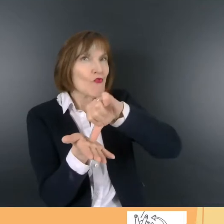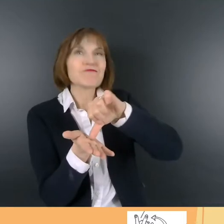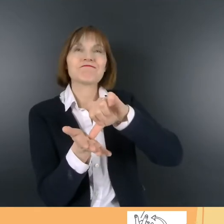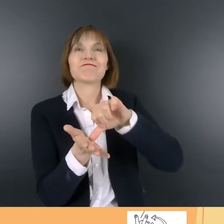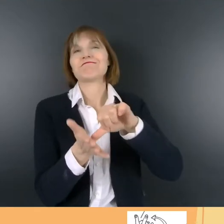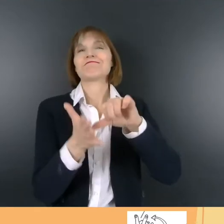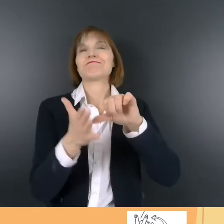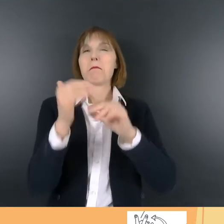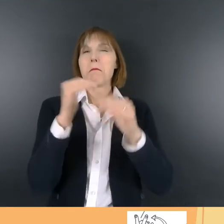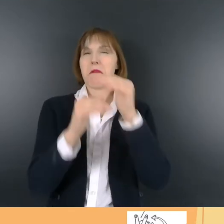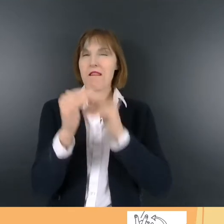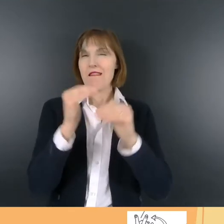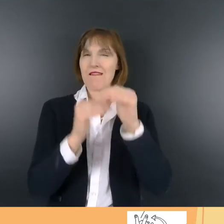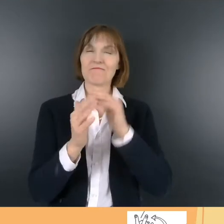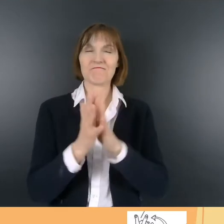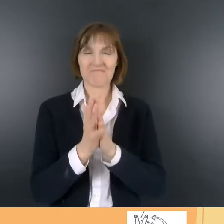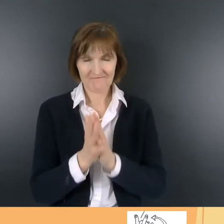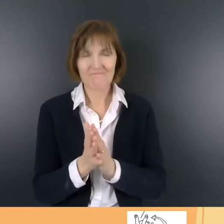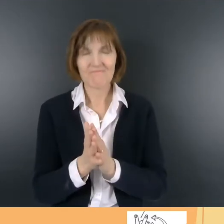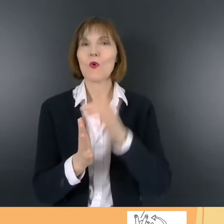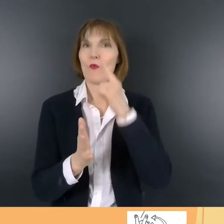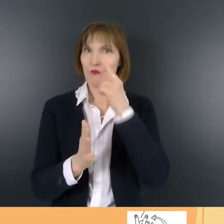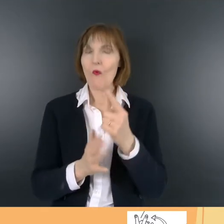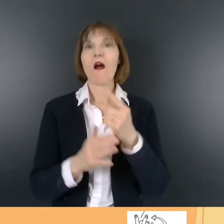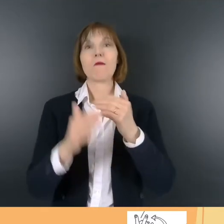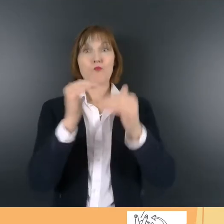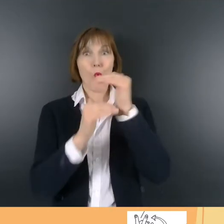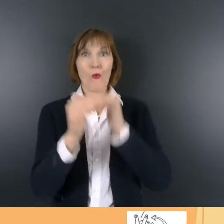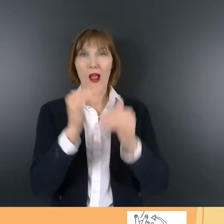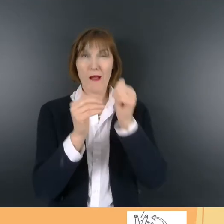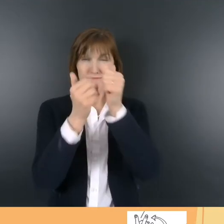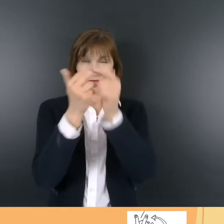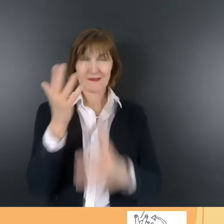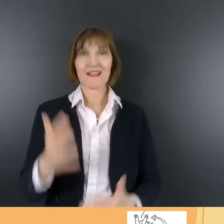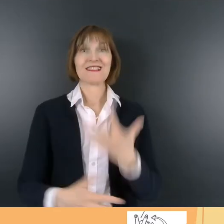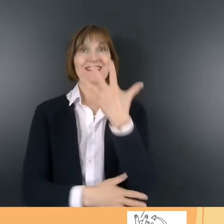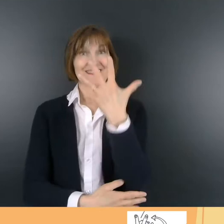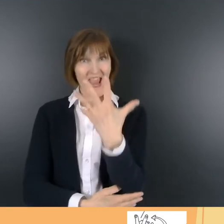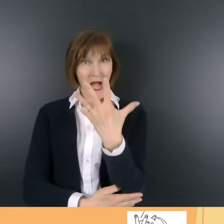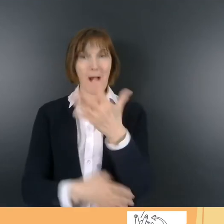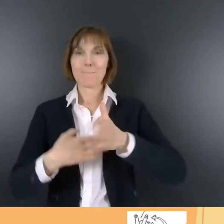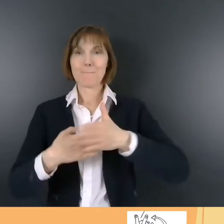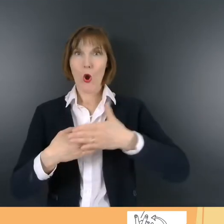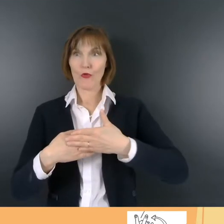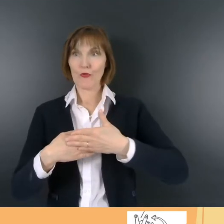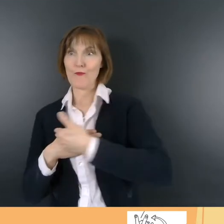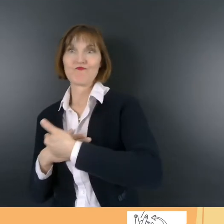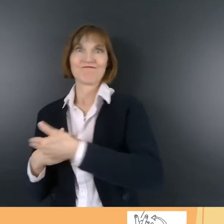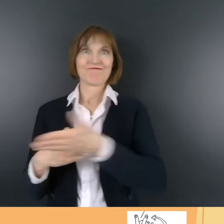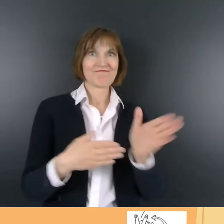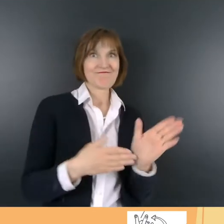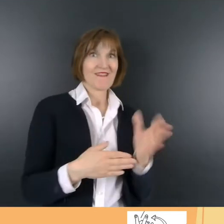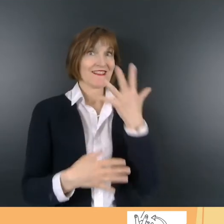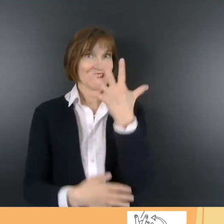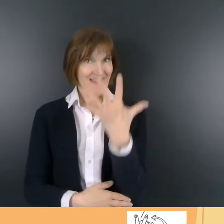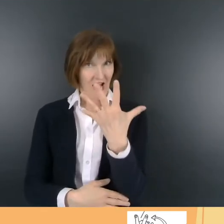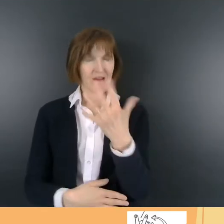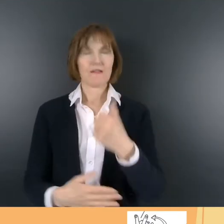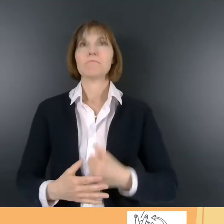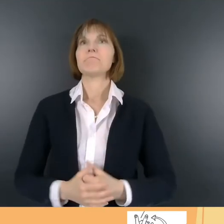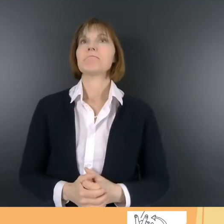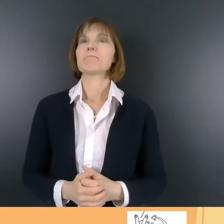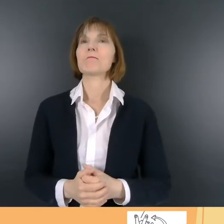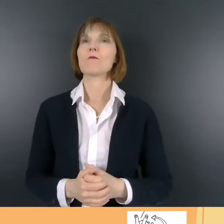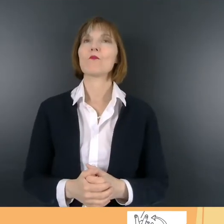qui sont en cinq entrées, cinq portes d'entrée. Il y a dans l'école